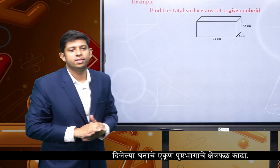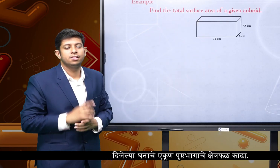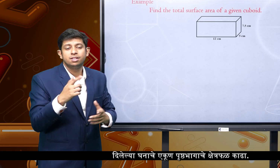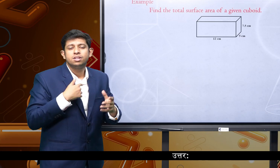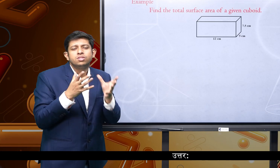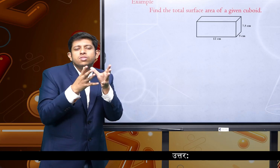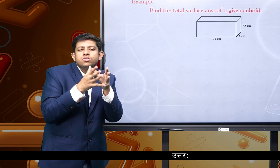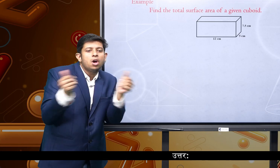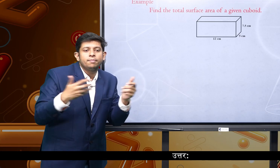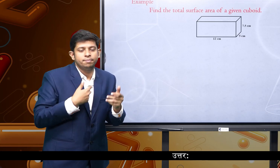उत्तर,